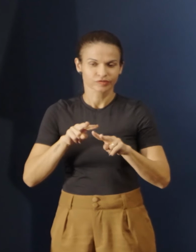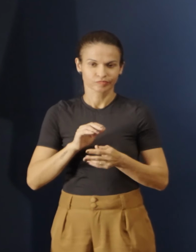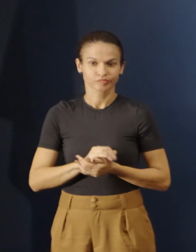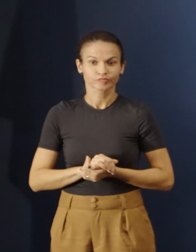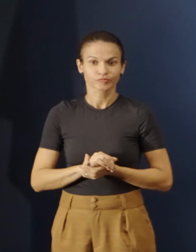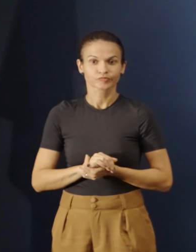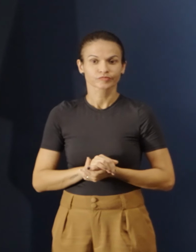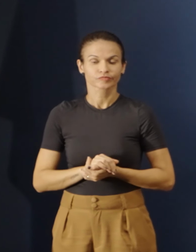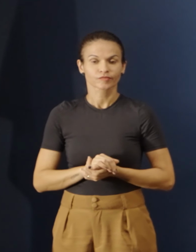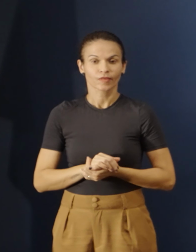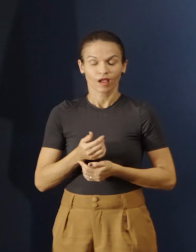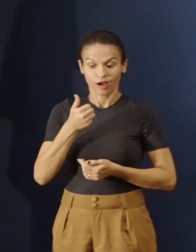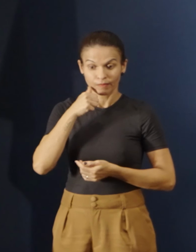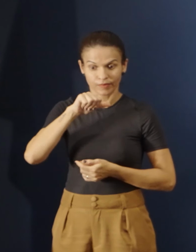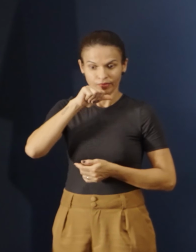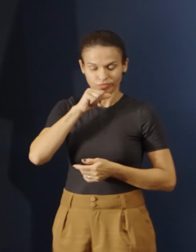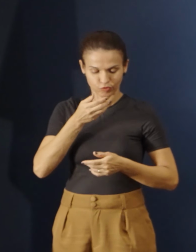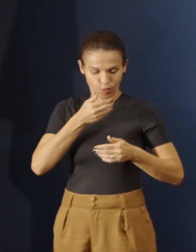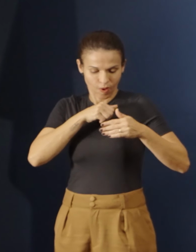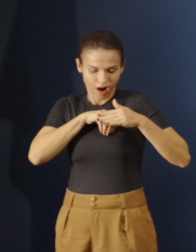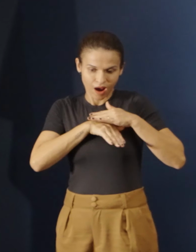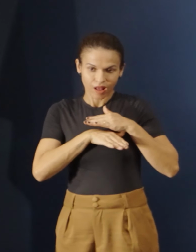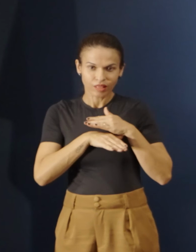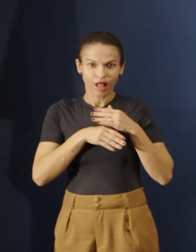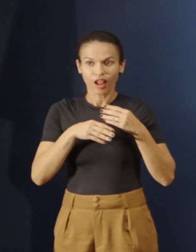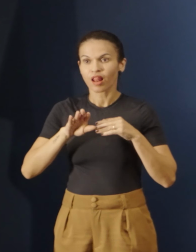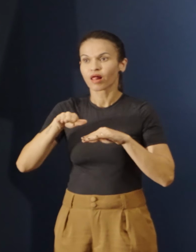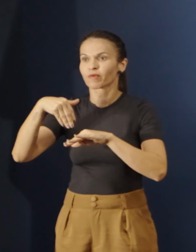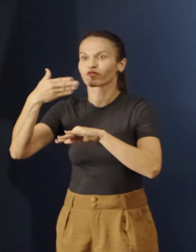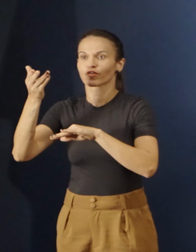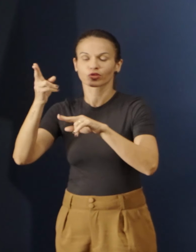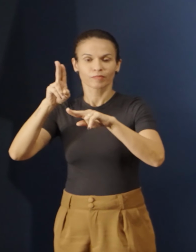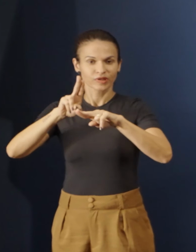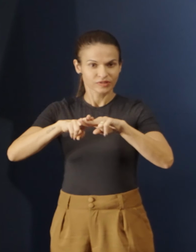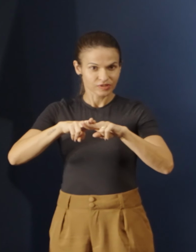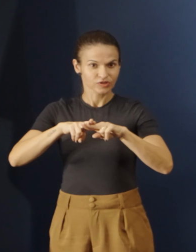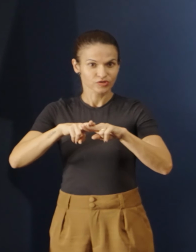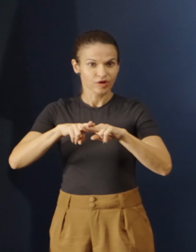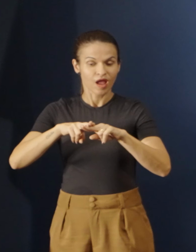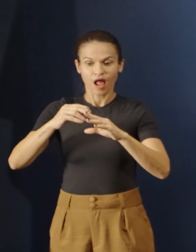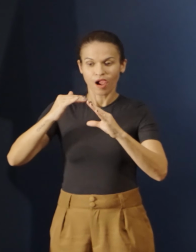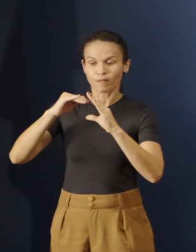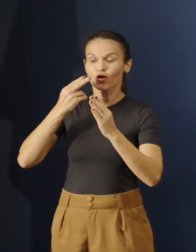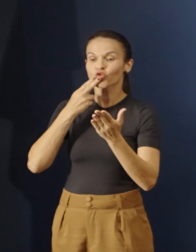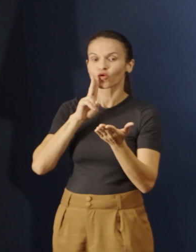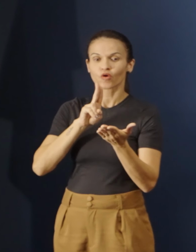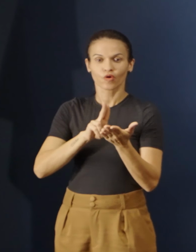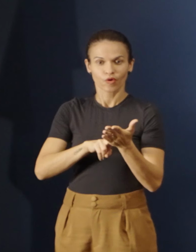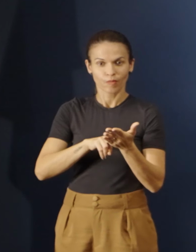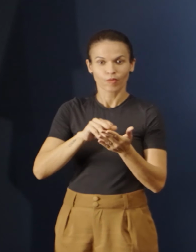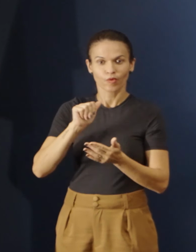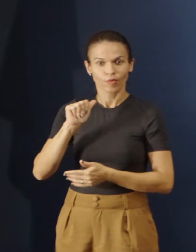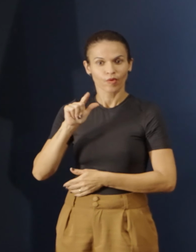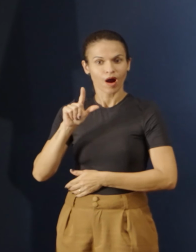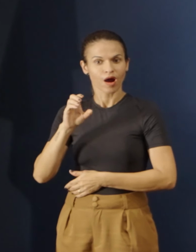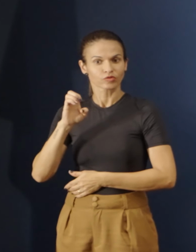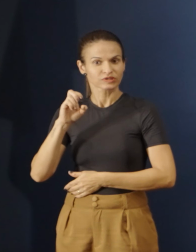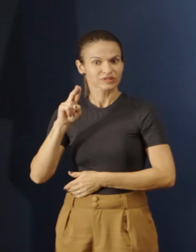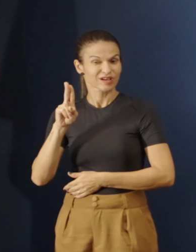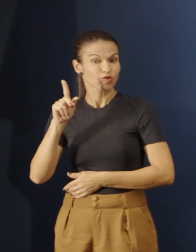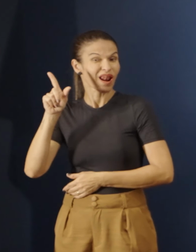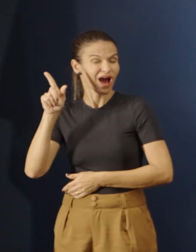a mãe colocava dentro do sutiã, trazia para o lado de fora do presídio e ela postava no correio para o Alceu, lá no Rio